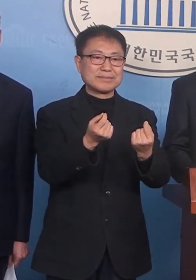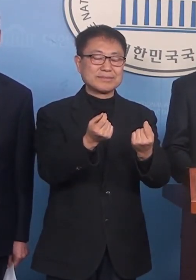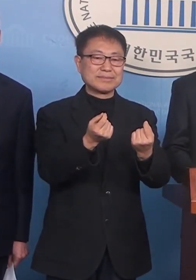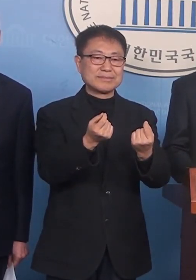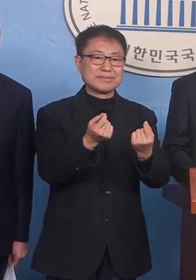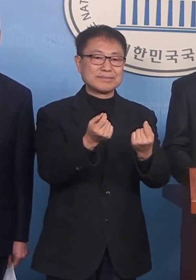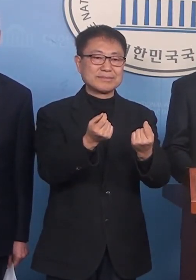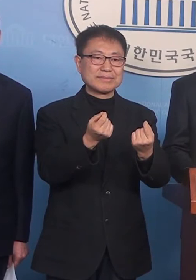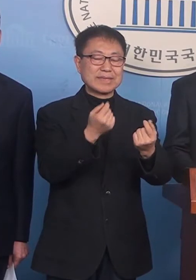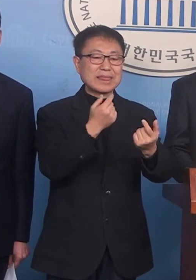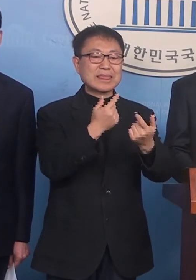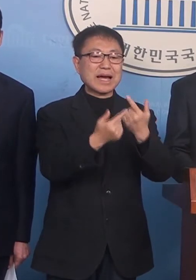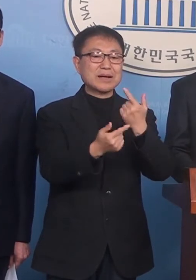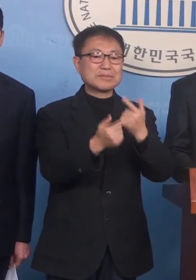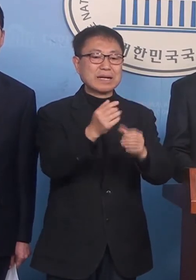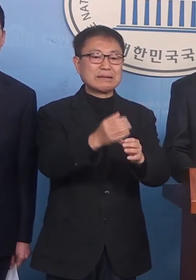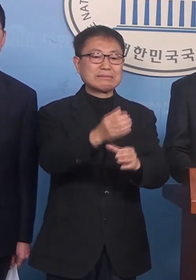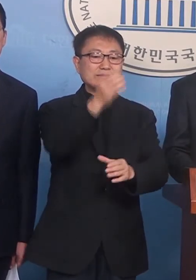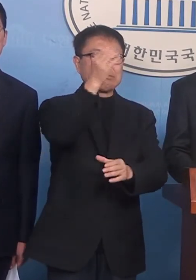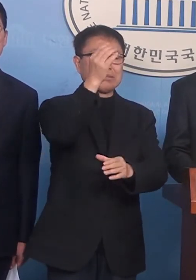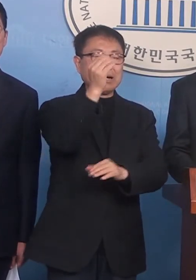나무가 가만히 있고자 하나